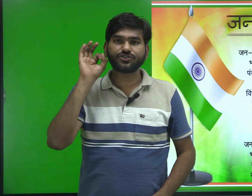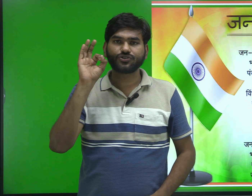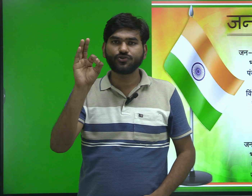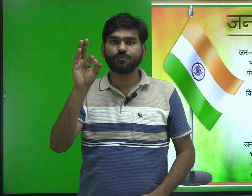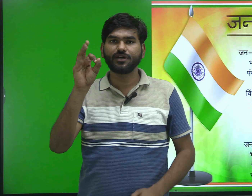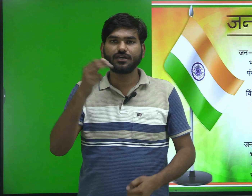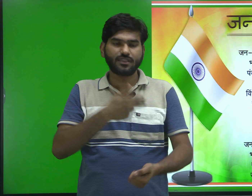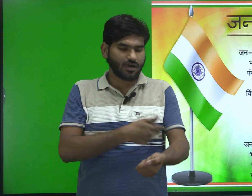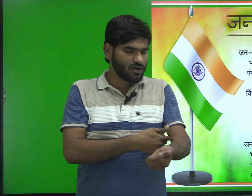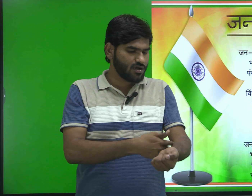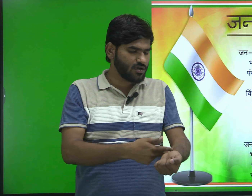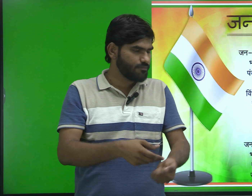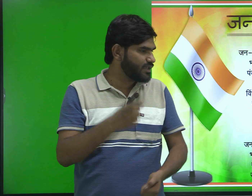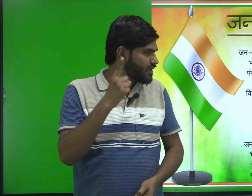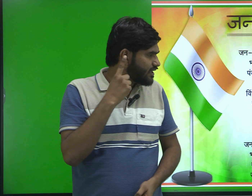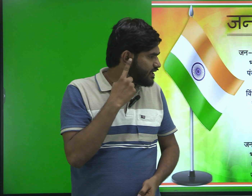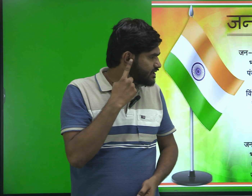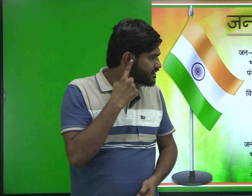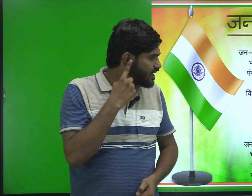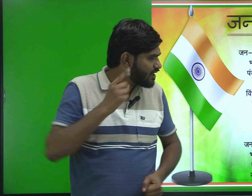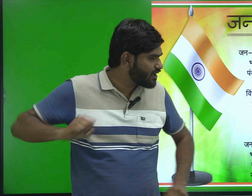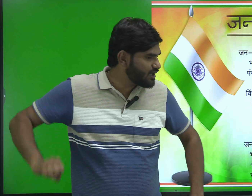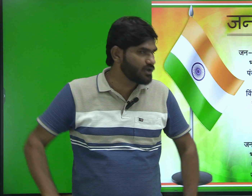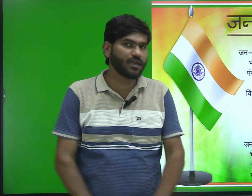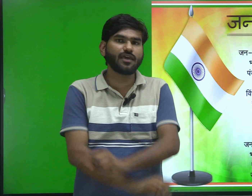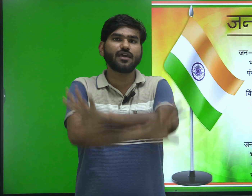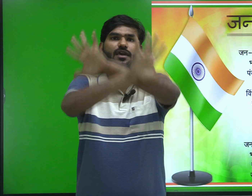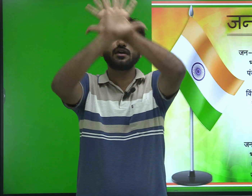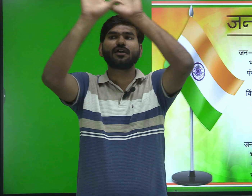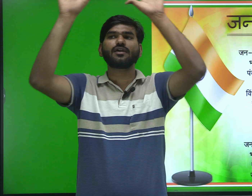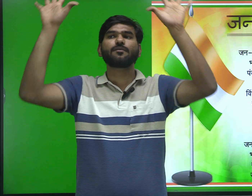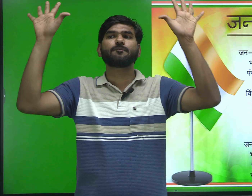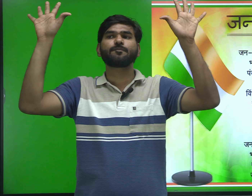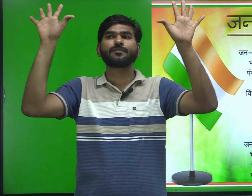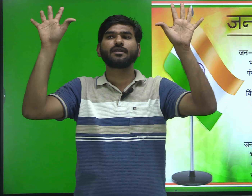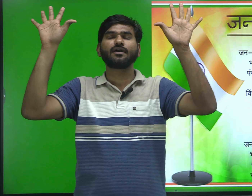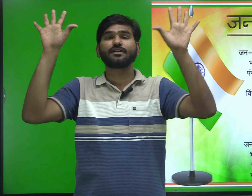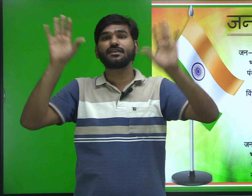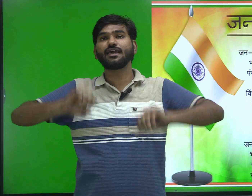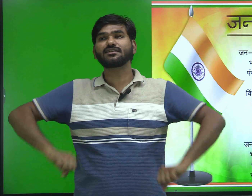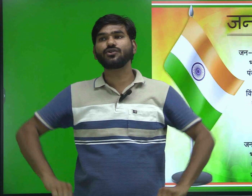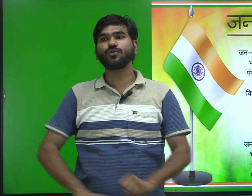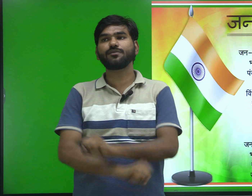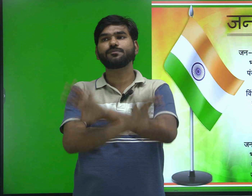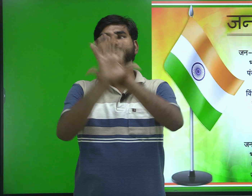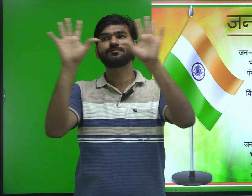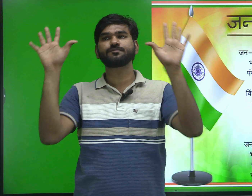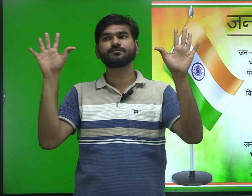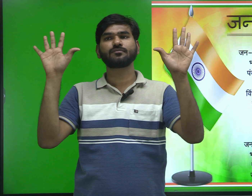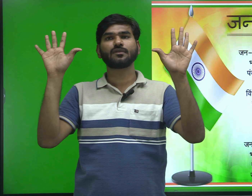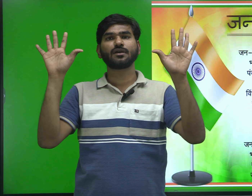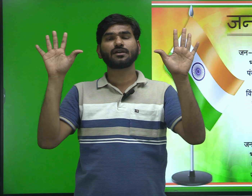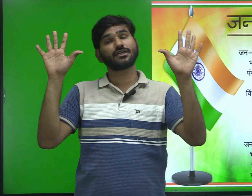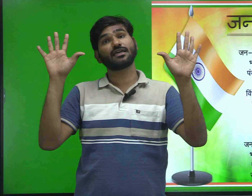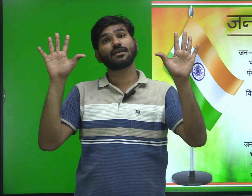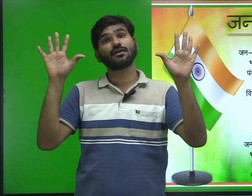शुभ नामे जागे। ये ऐसा क्यों है? ये देखिए